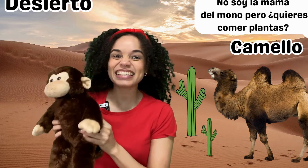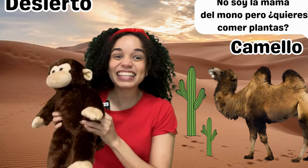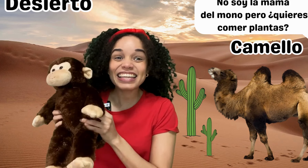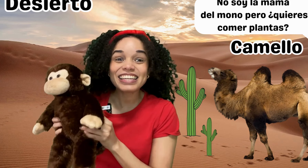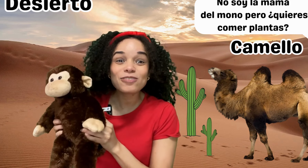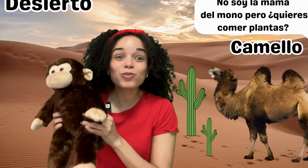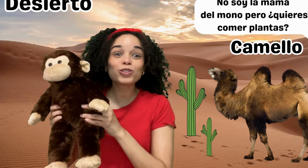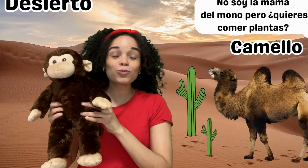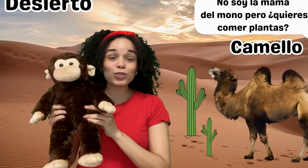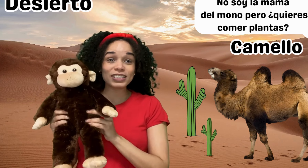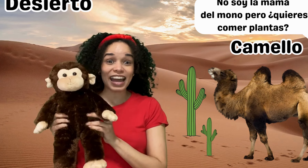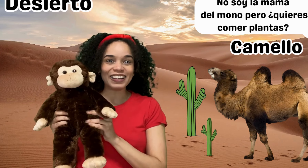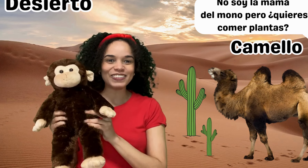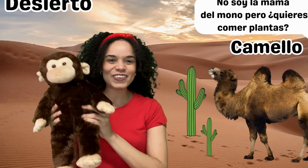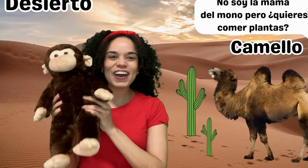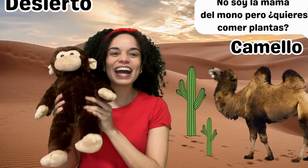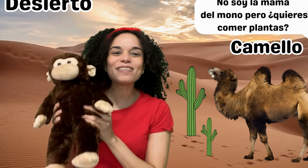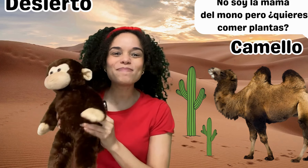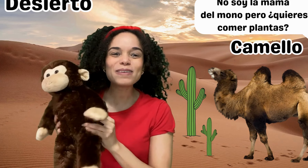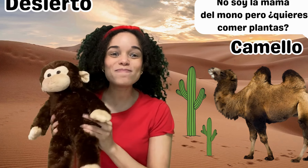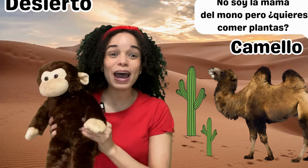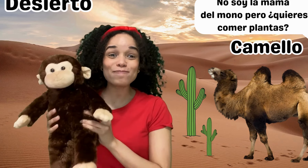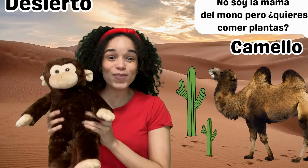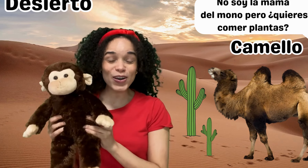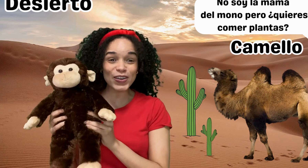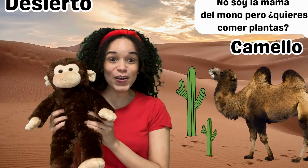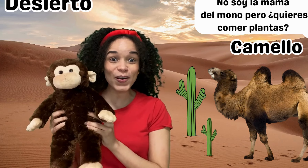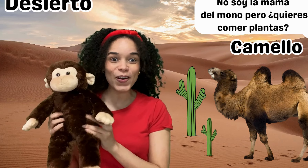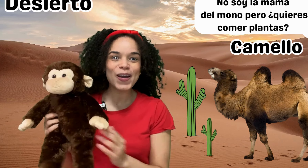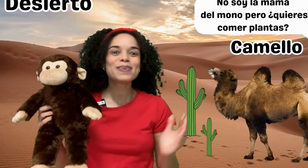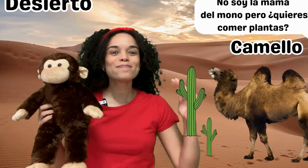seguimos buscando a mamá mono